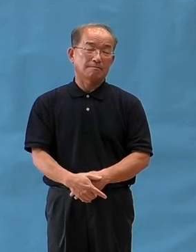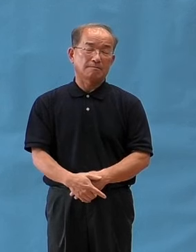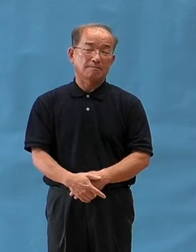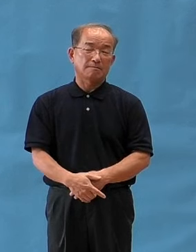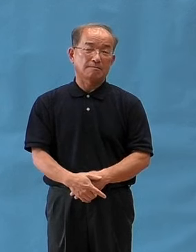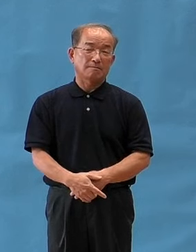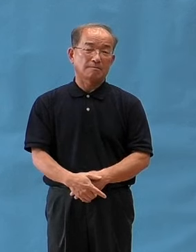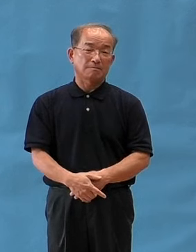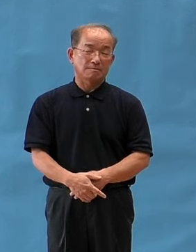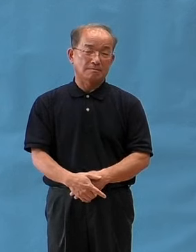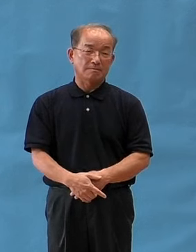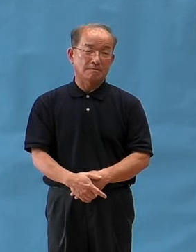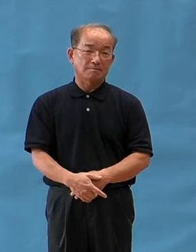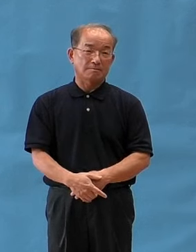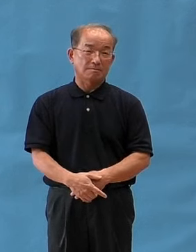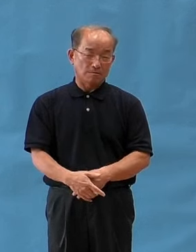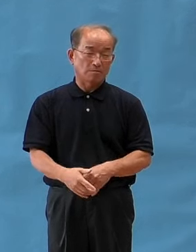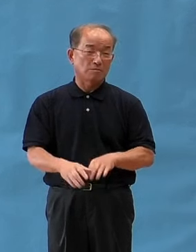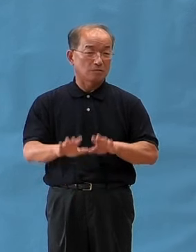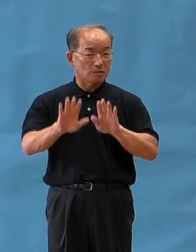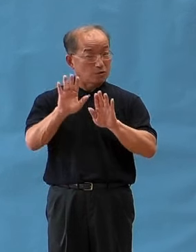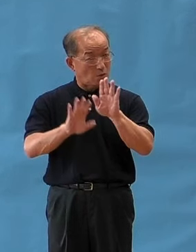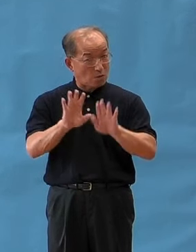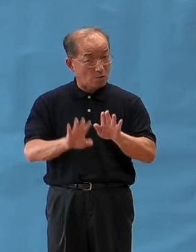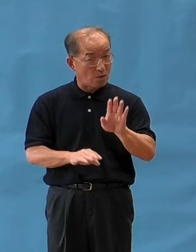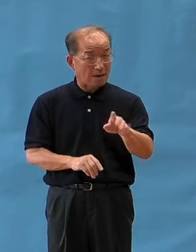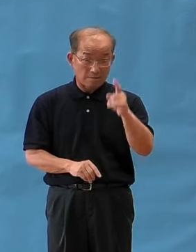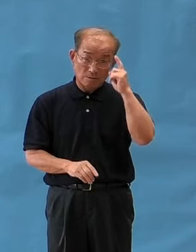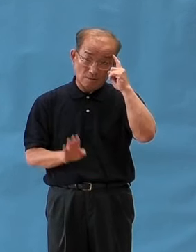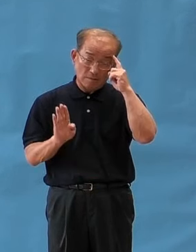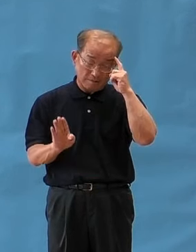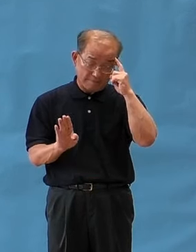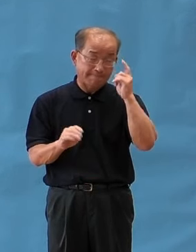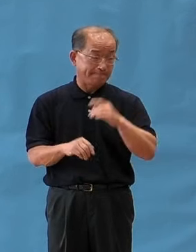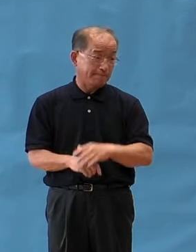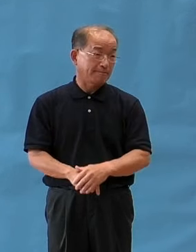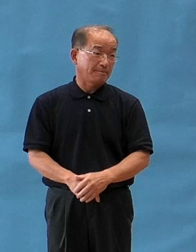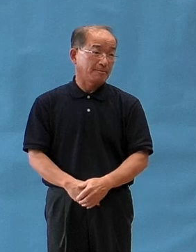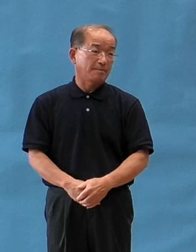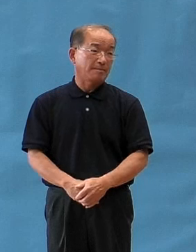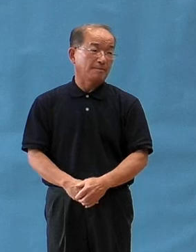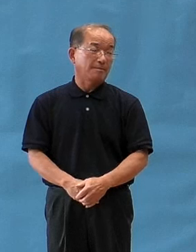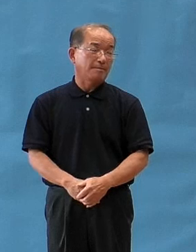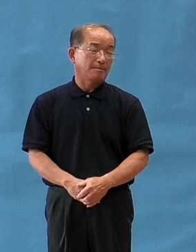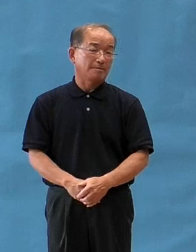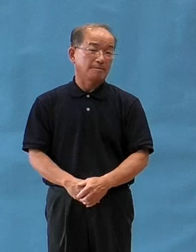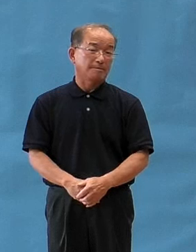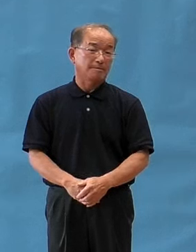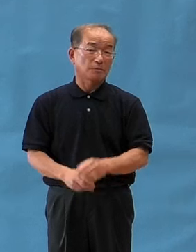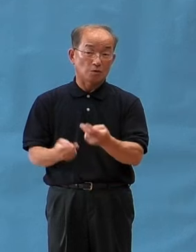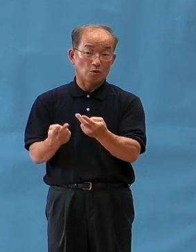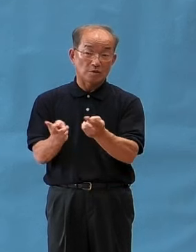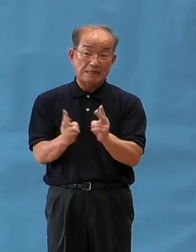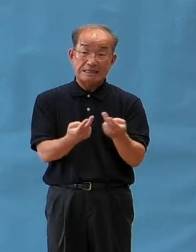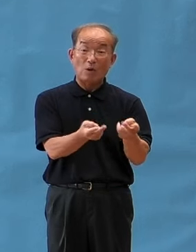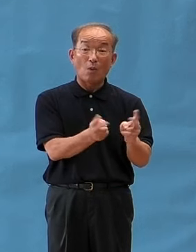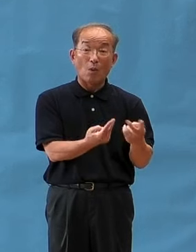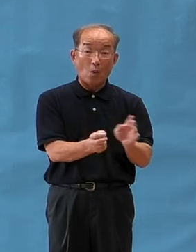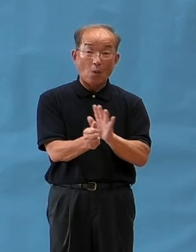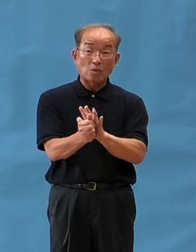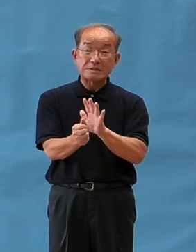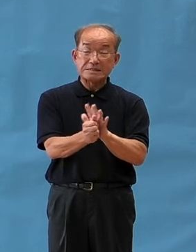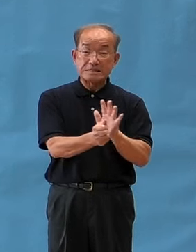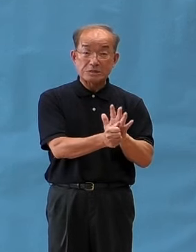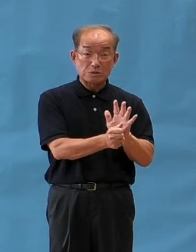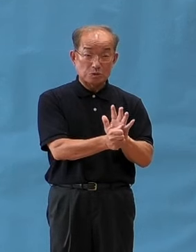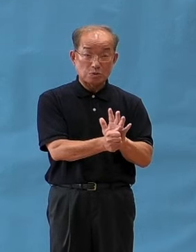提言だと思います。あの、私はそのどの政党を支持するかと言われて、あの一